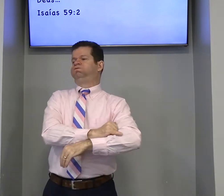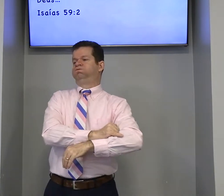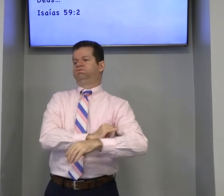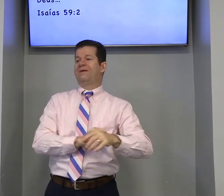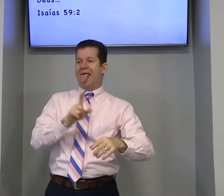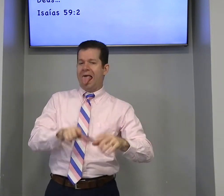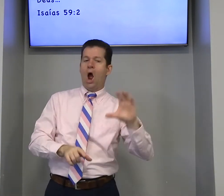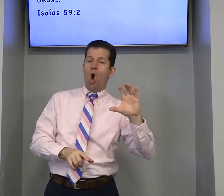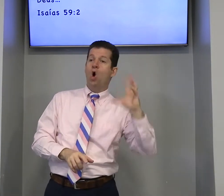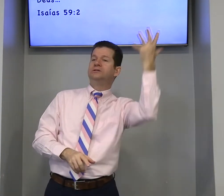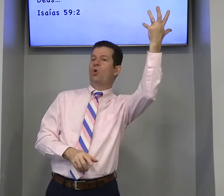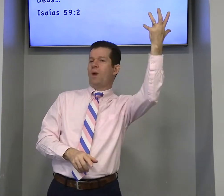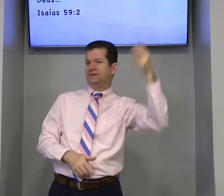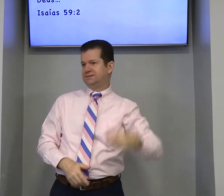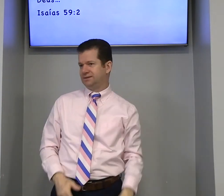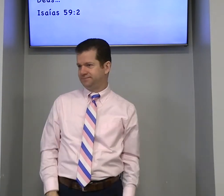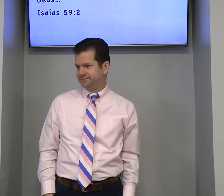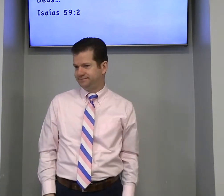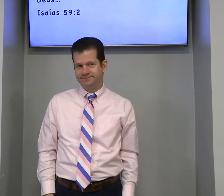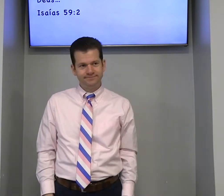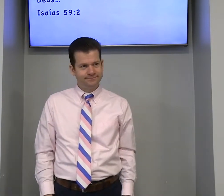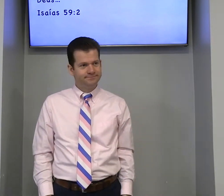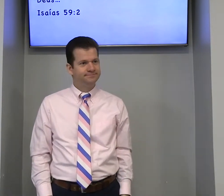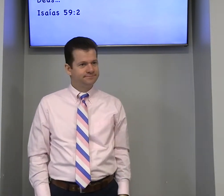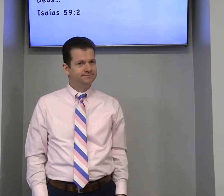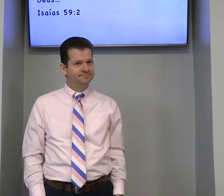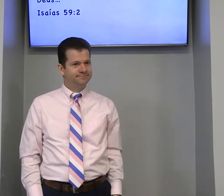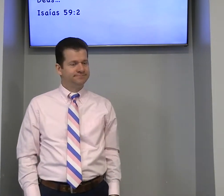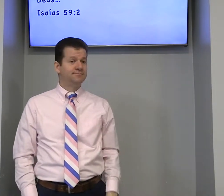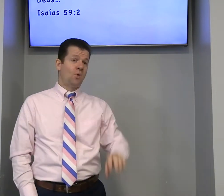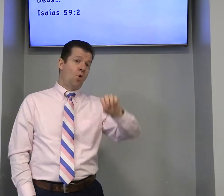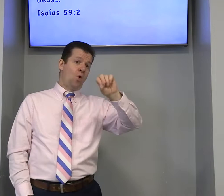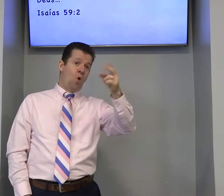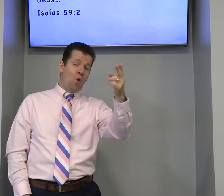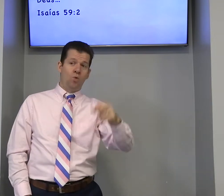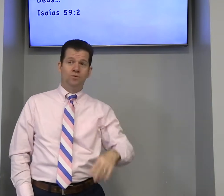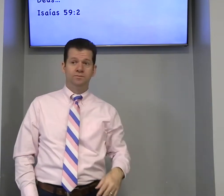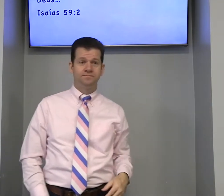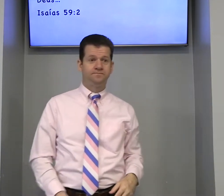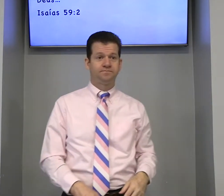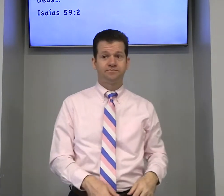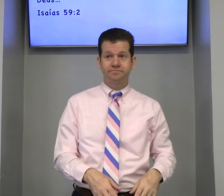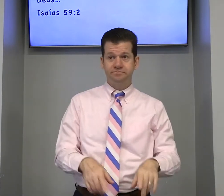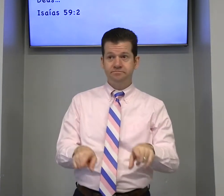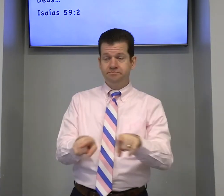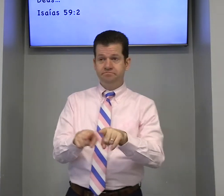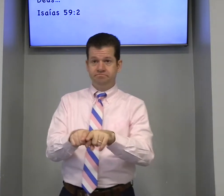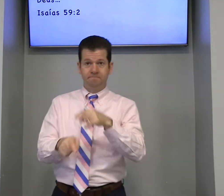comia tanta coisa que não deveria e pode ser obesa.